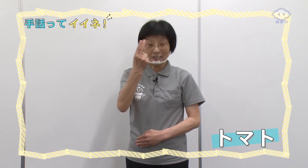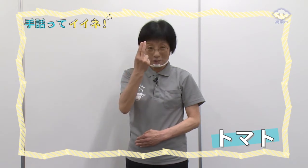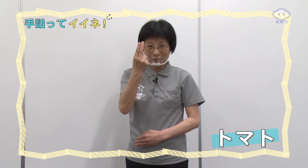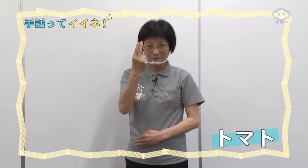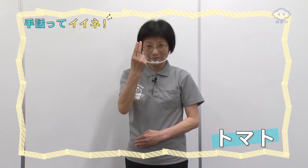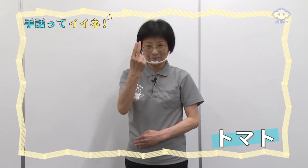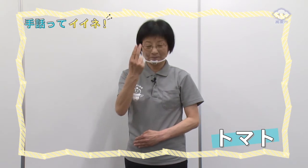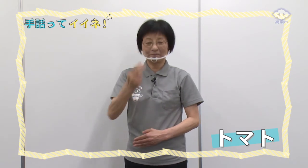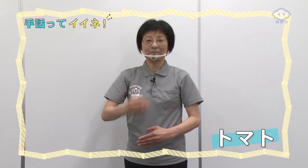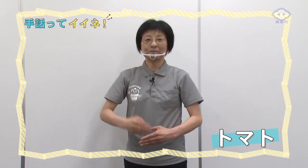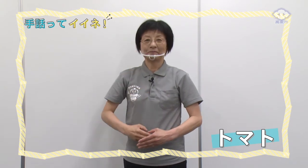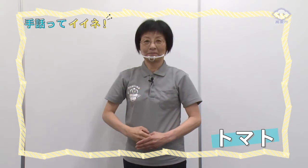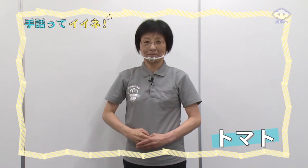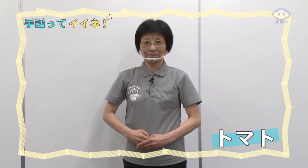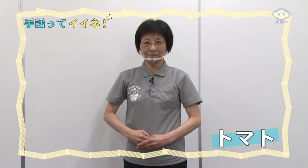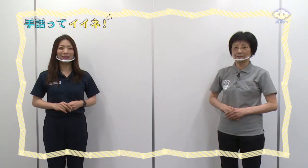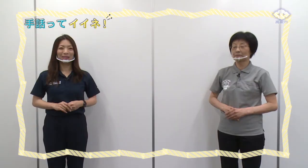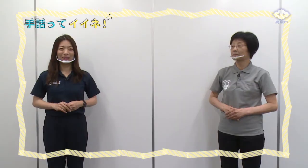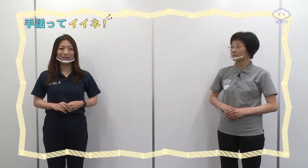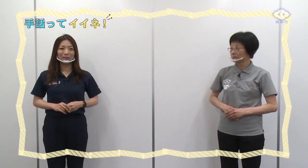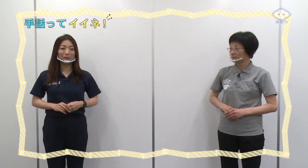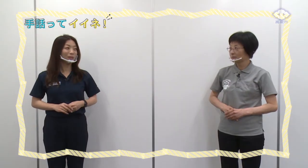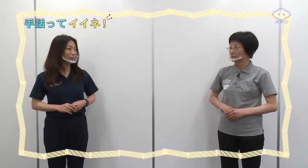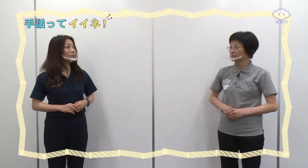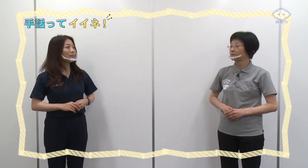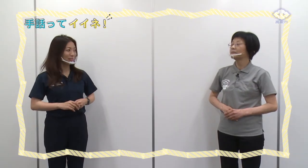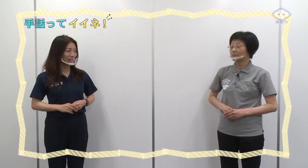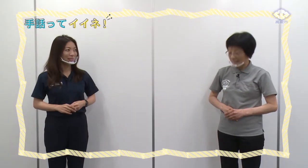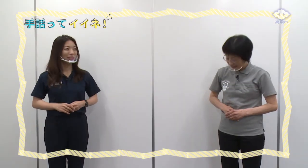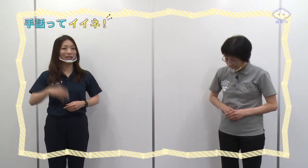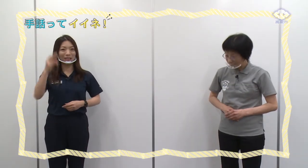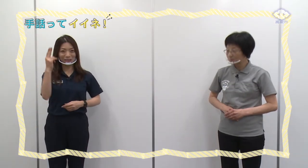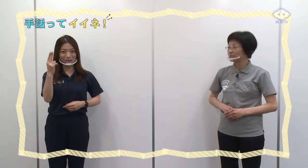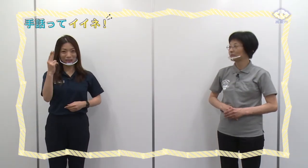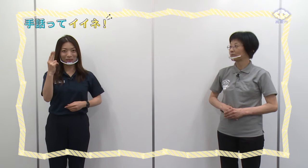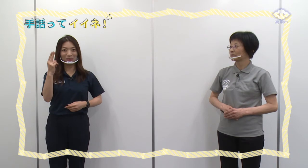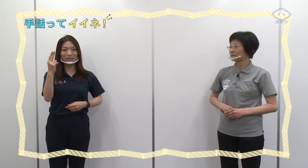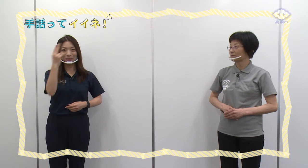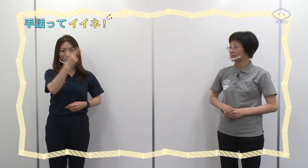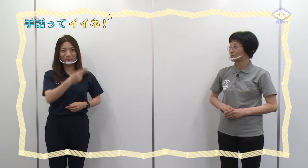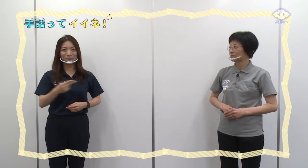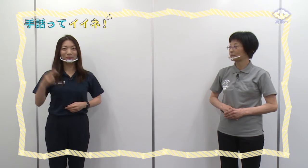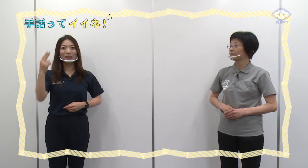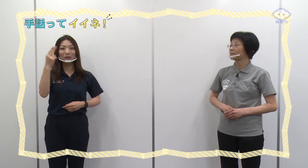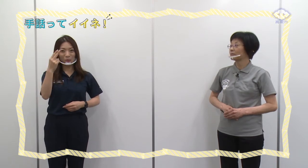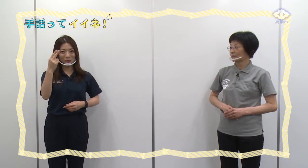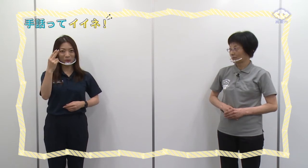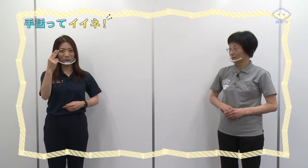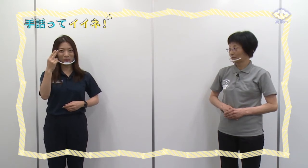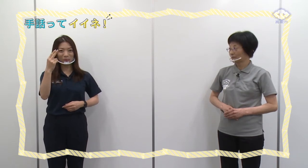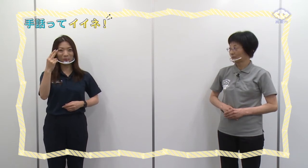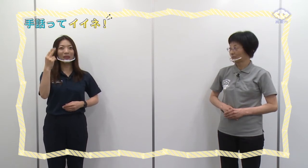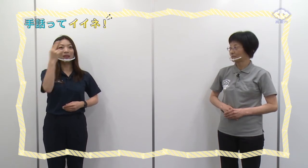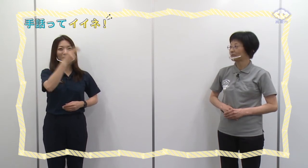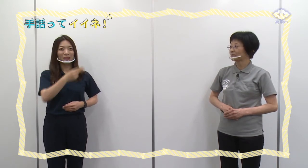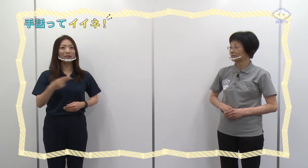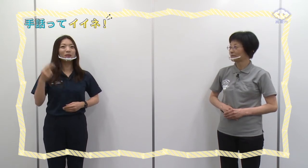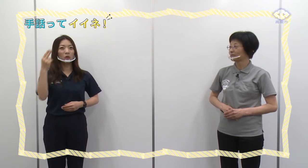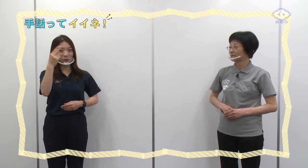ト。 はい、ではやってみますね。はい、こうしてトマト、トマ